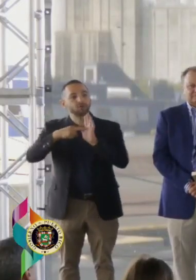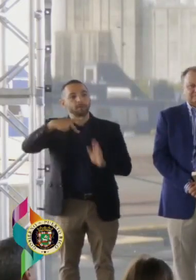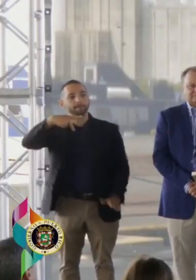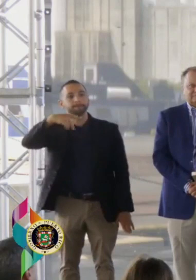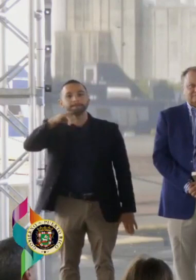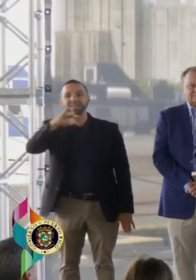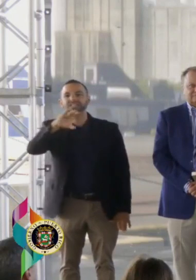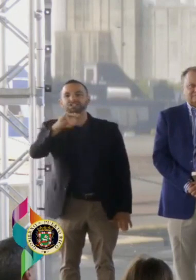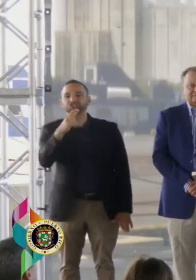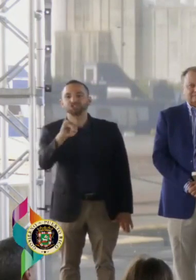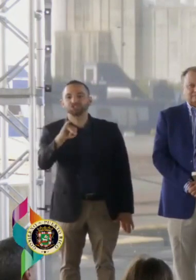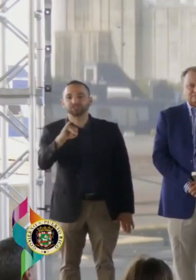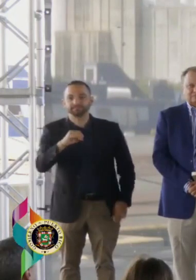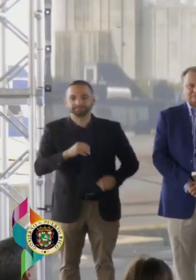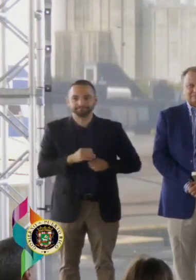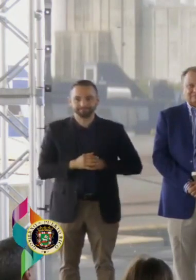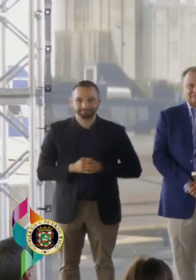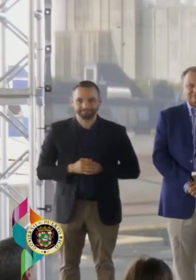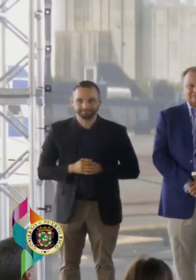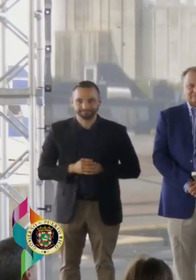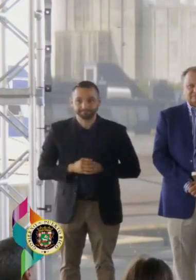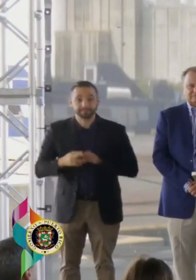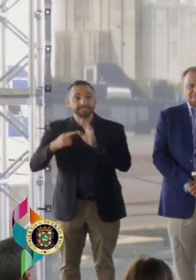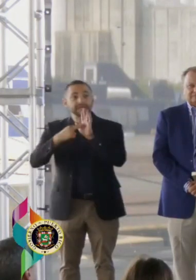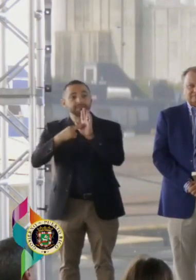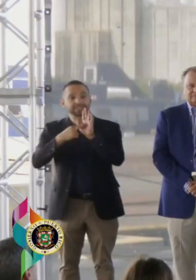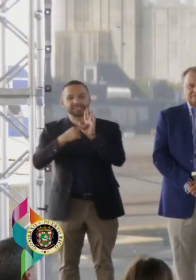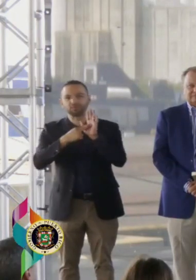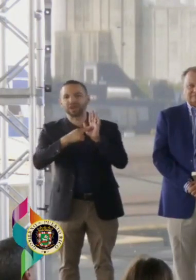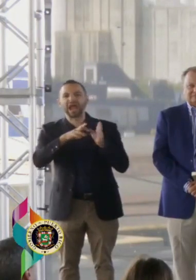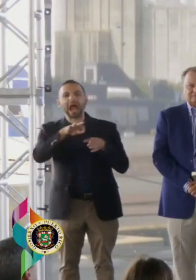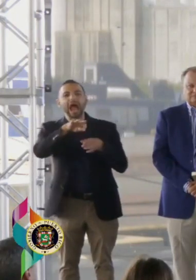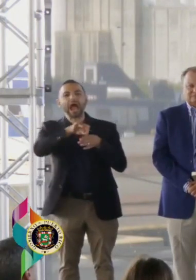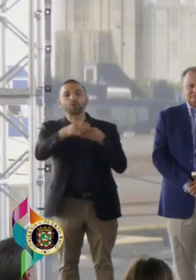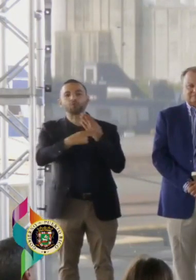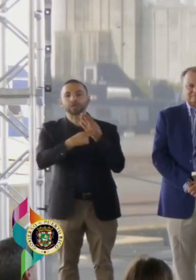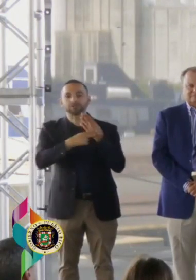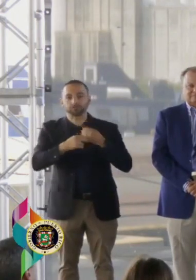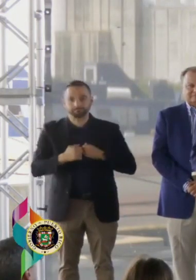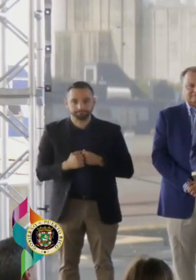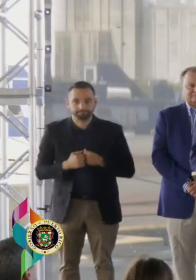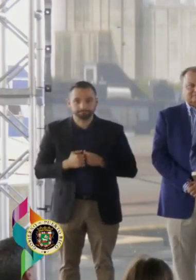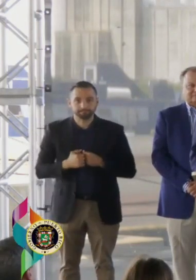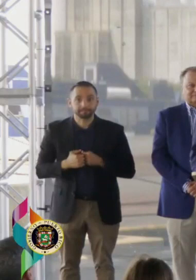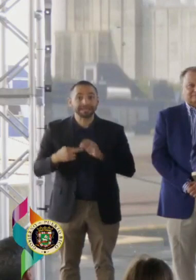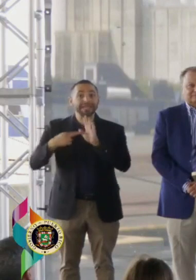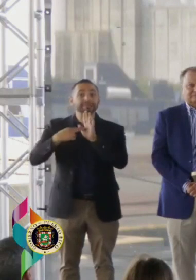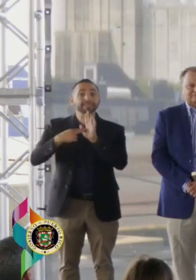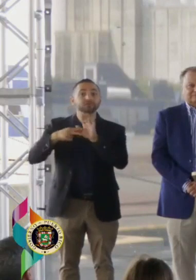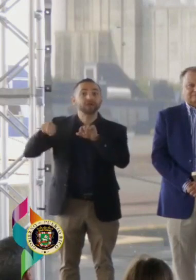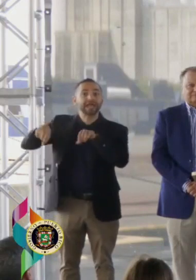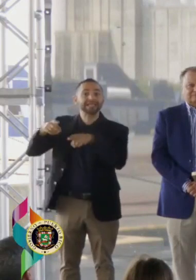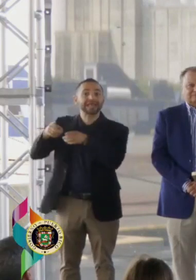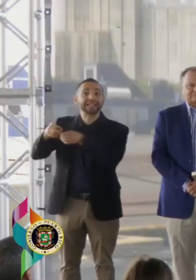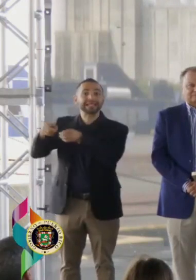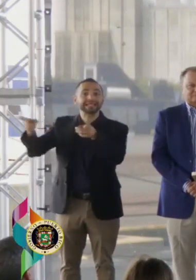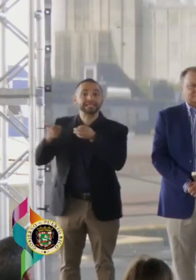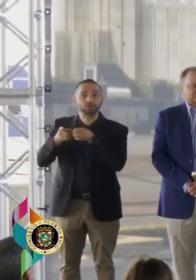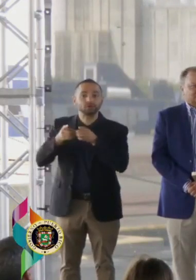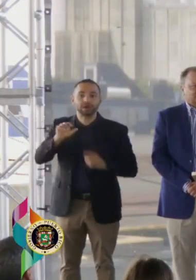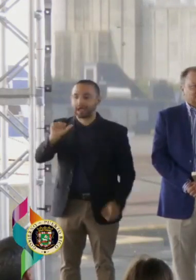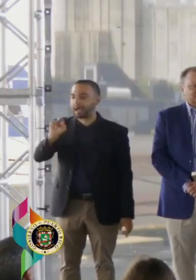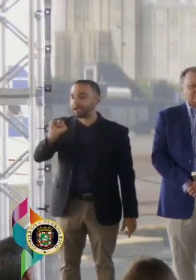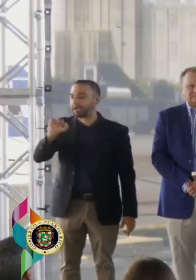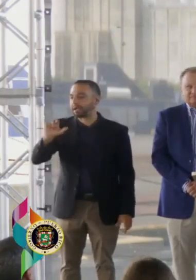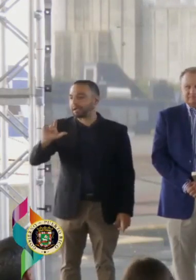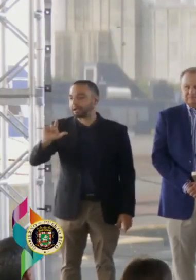Torres samora representante por acumulación el representante por este Distrito Ángel